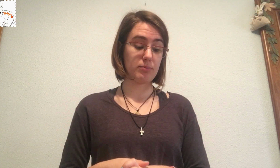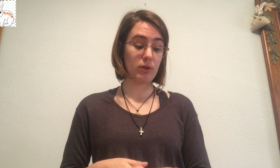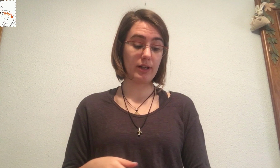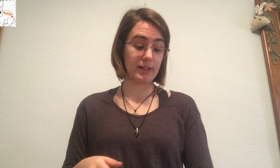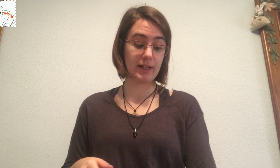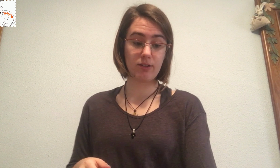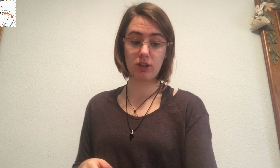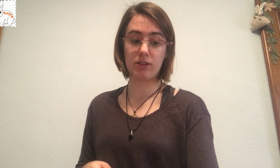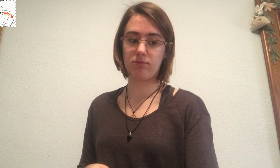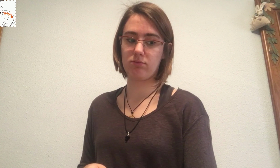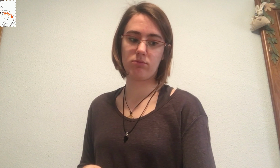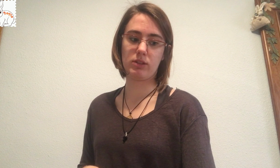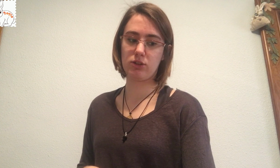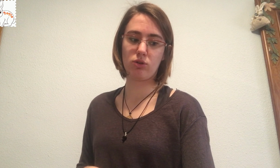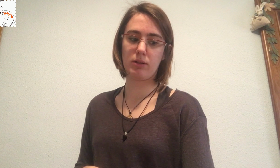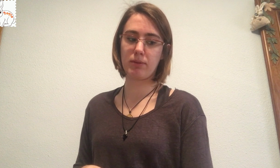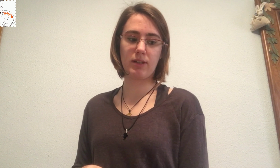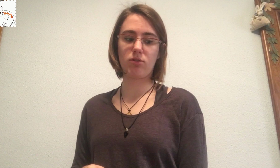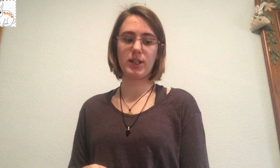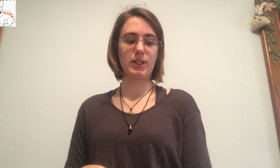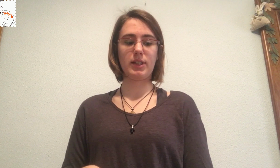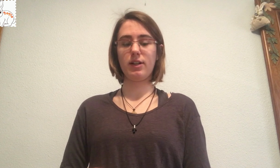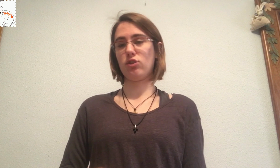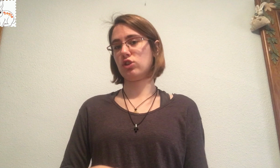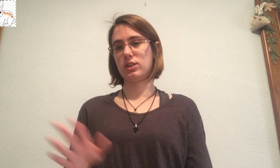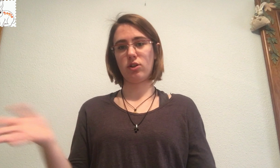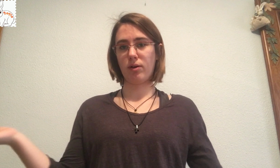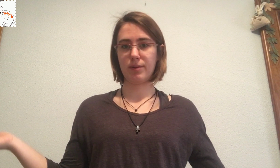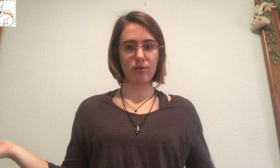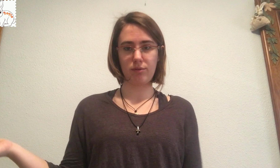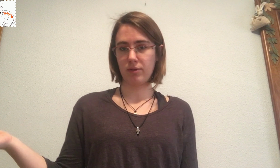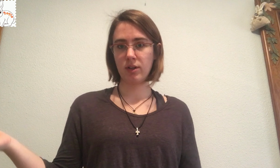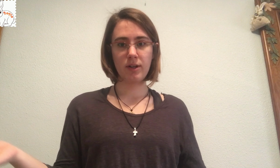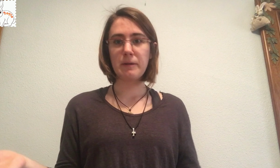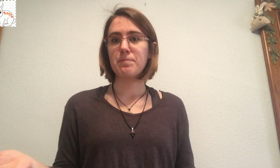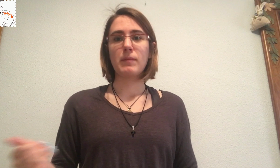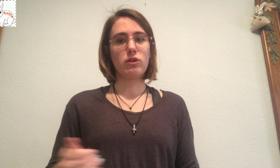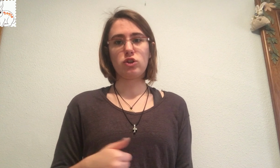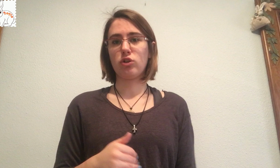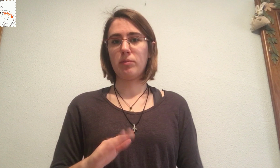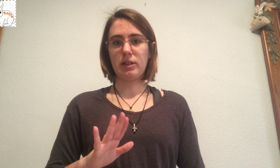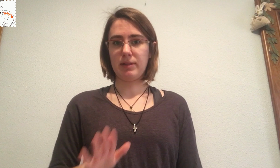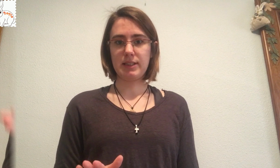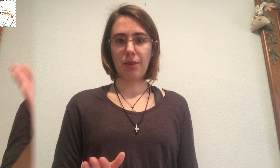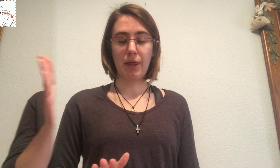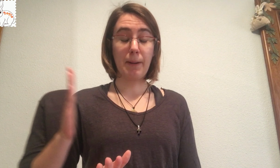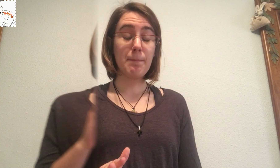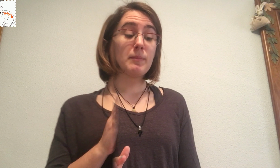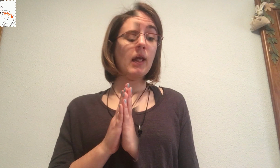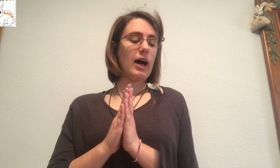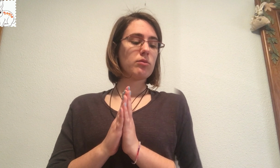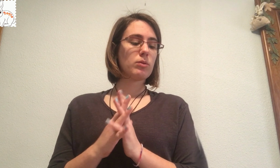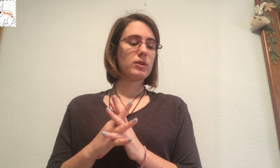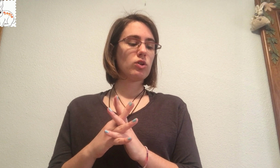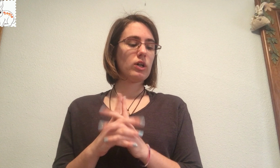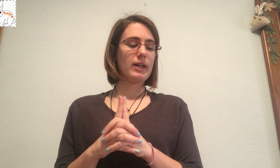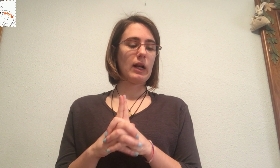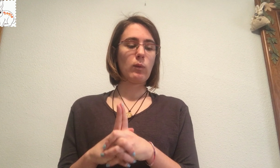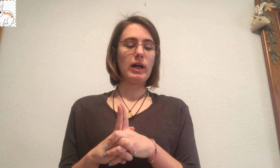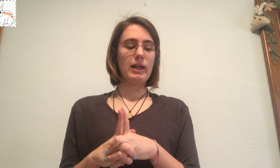Spoiler ni nada O sea Estoy empezando con la tercera No sé si lo va a haber o no Os soy completamente sincera Hay un momento en el cual